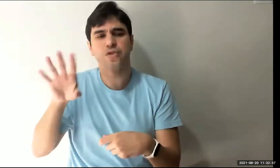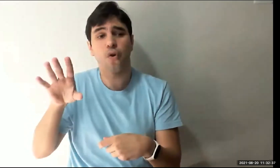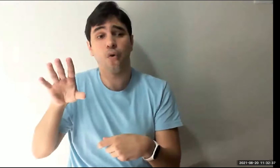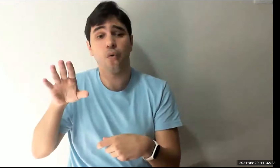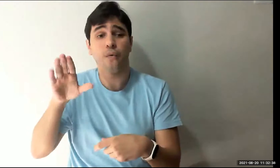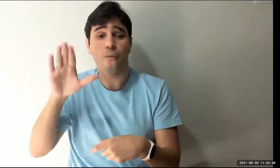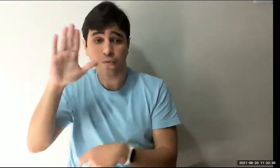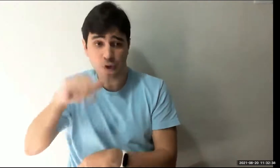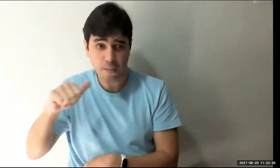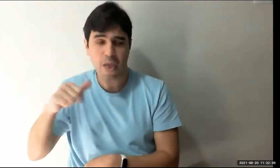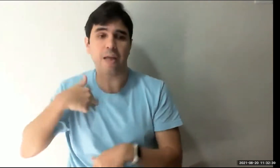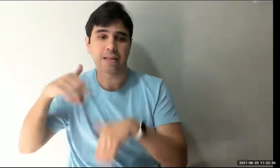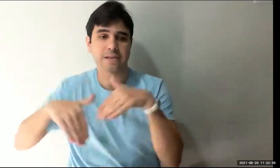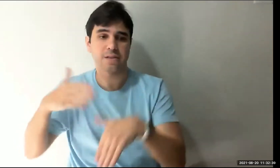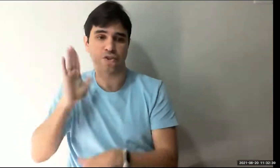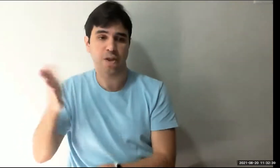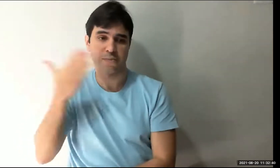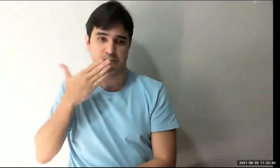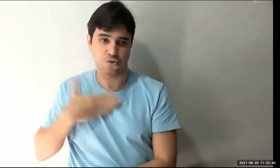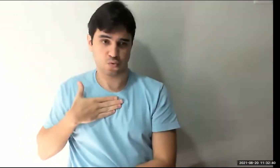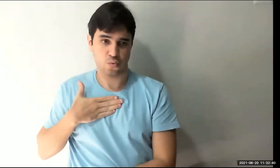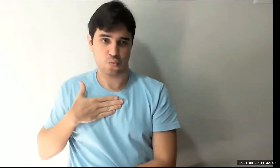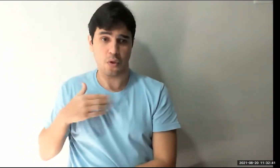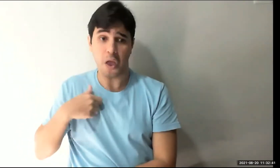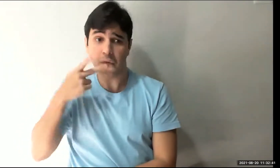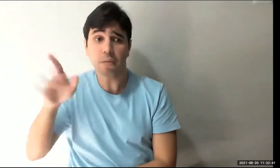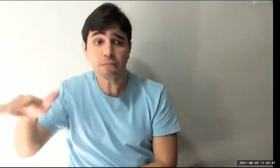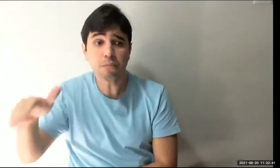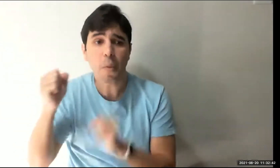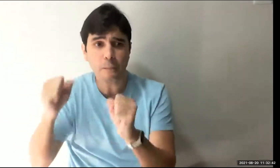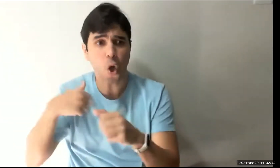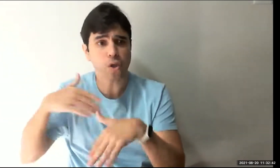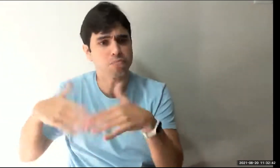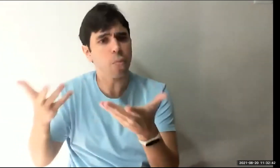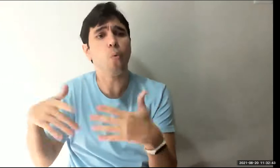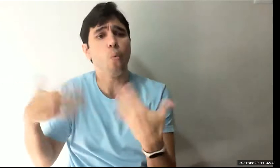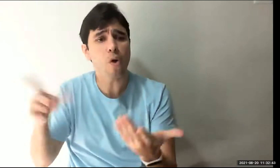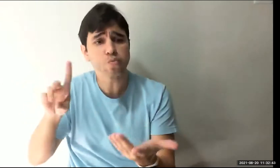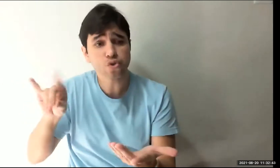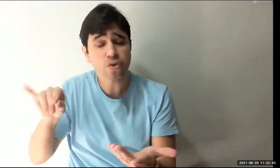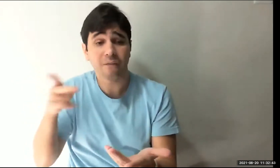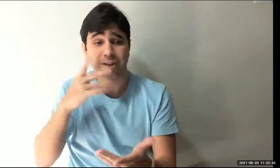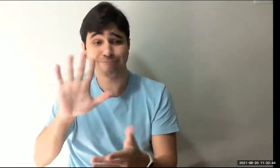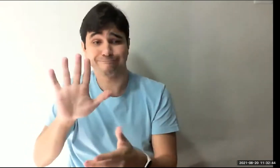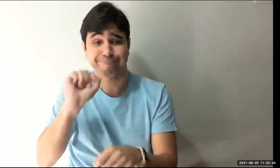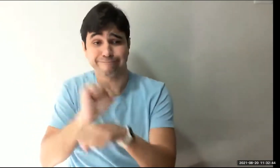já tive até um contato, mas eu sempre espero ser chamado, tá? Sobre a natação, eu já fui